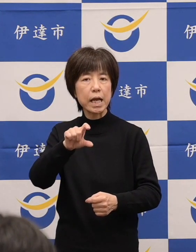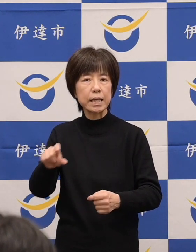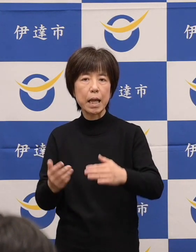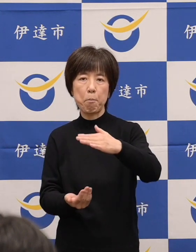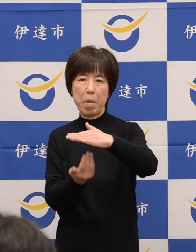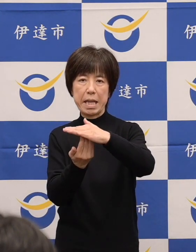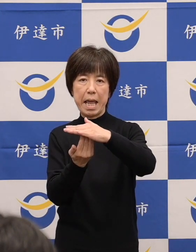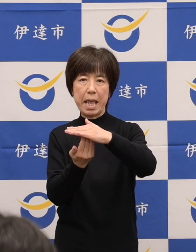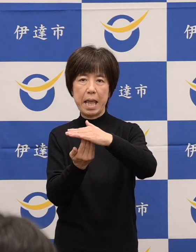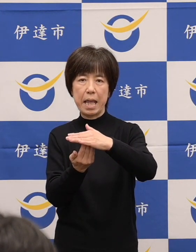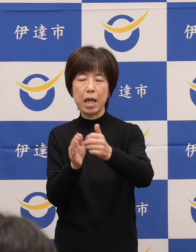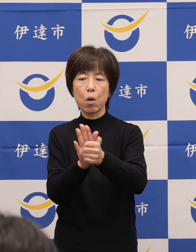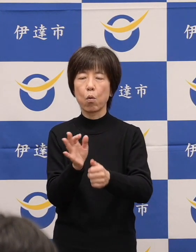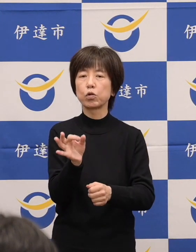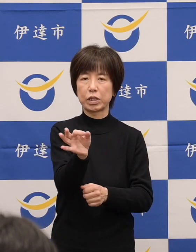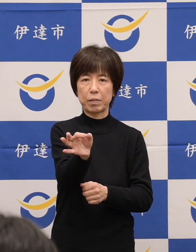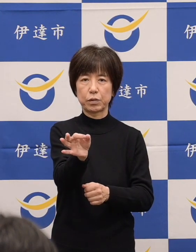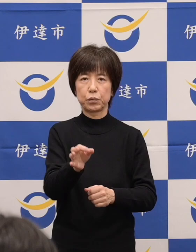助をしてまいります。